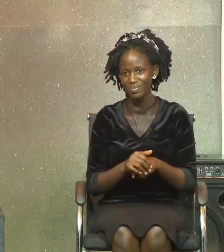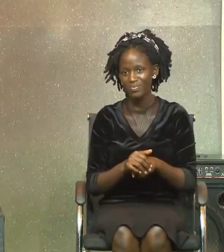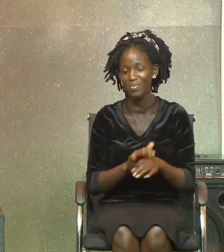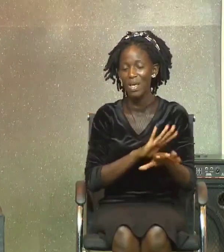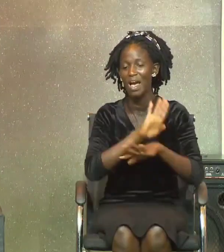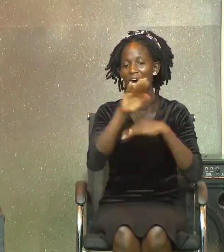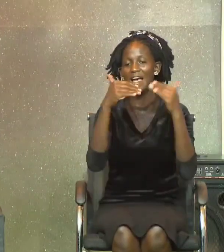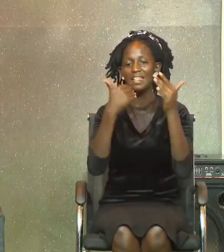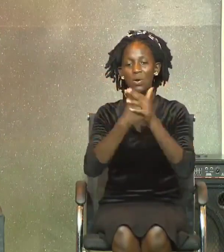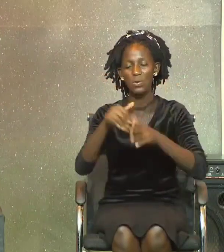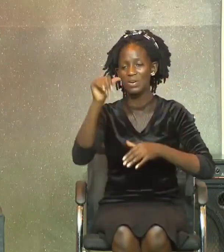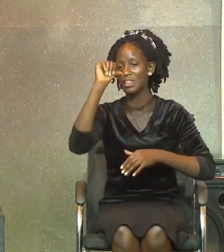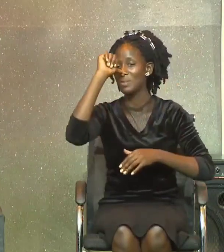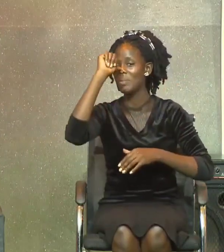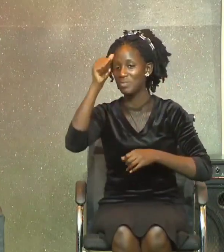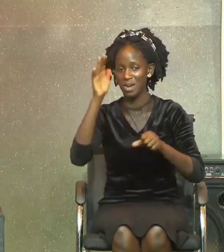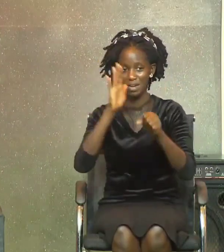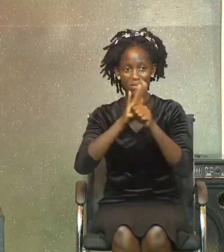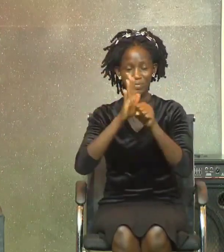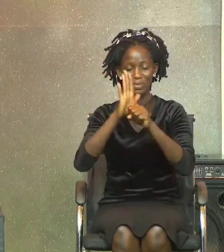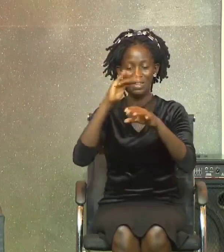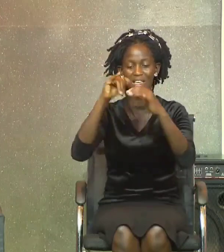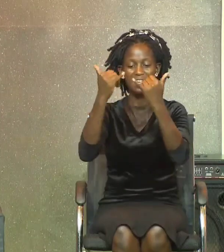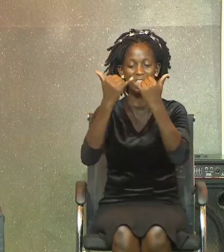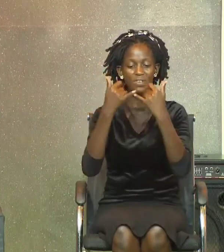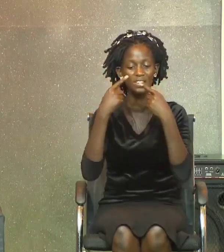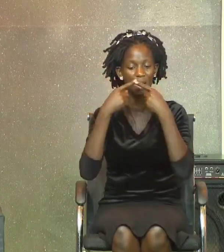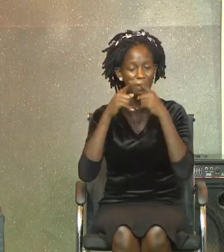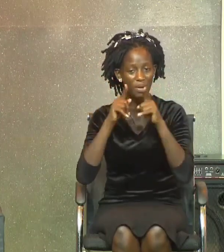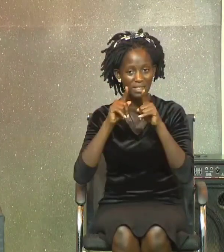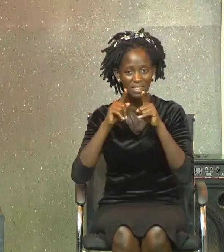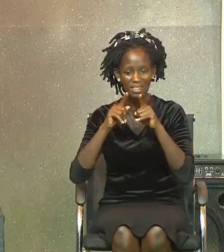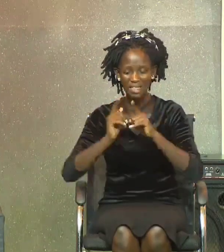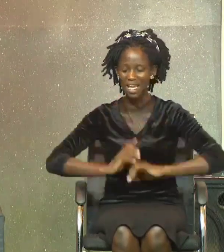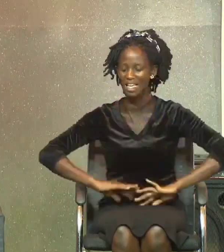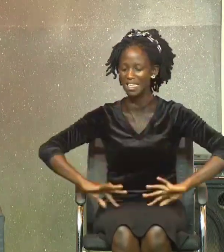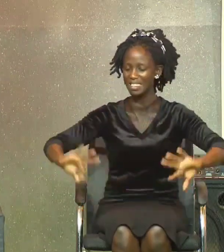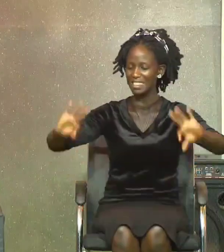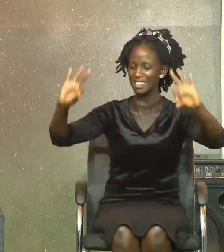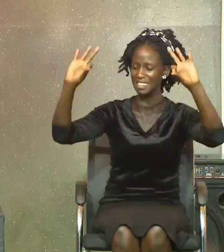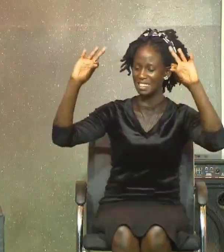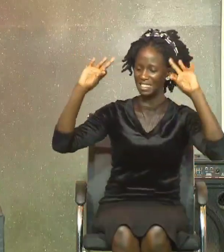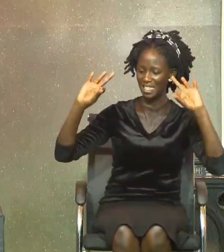n'olugezigezi olususse naye nga tulaba nti wali mu kyobuyonjo modo